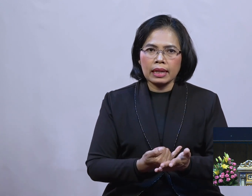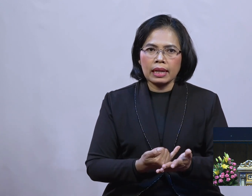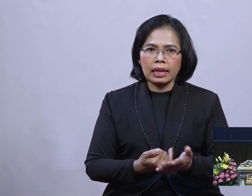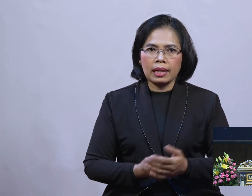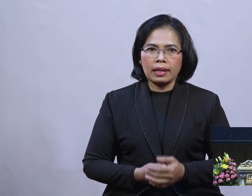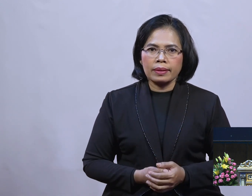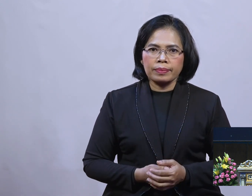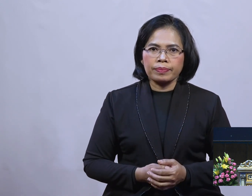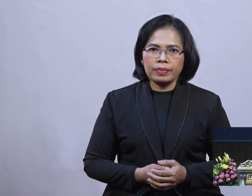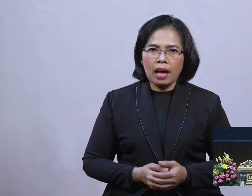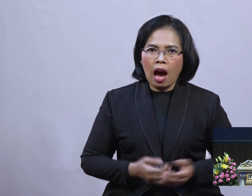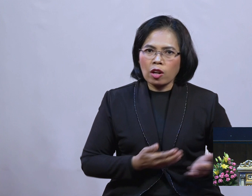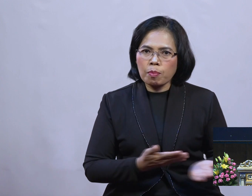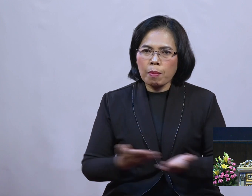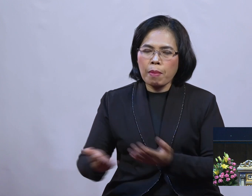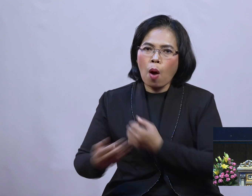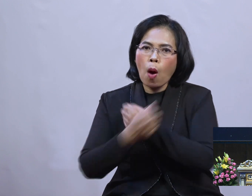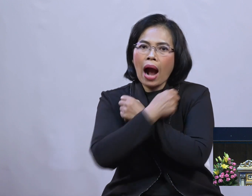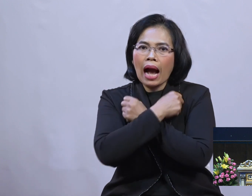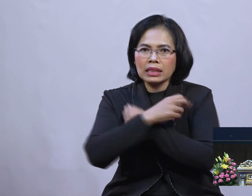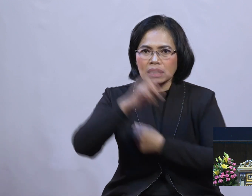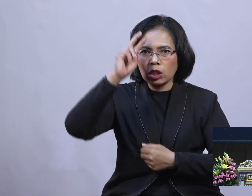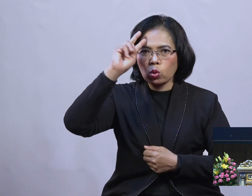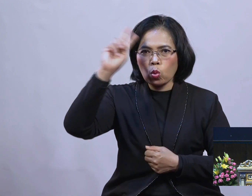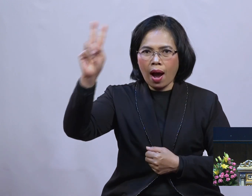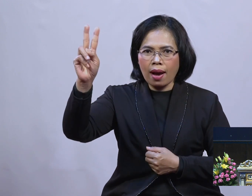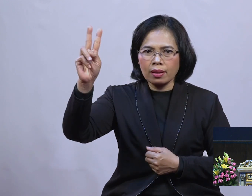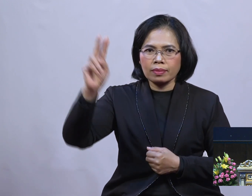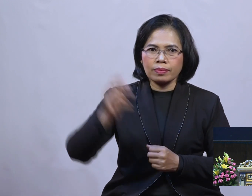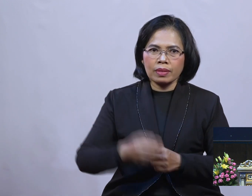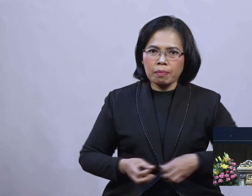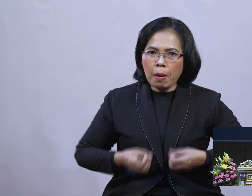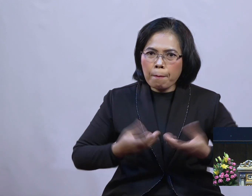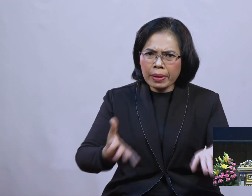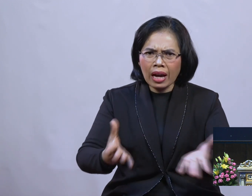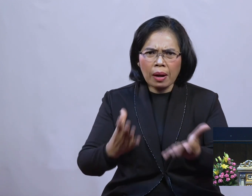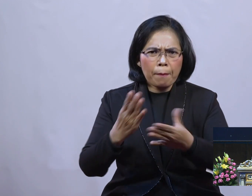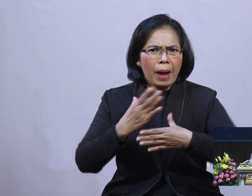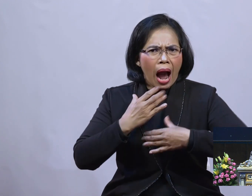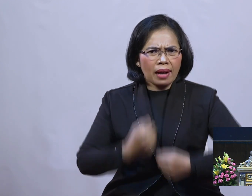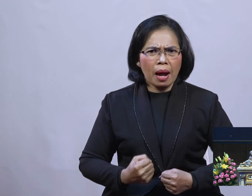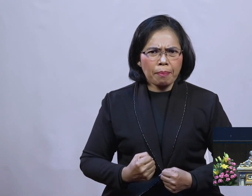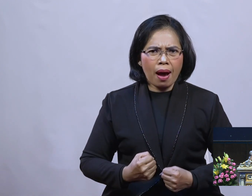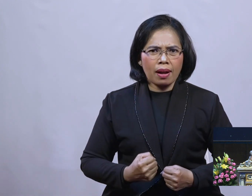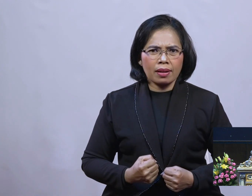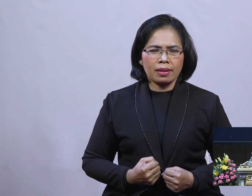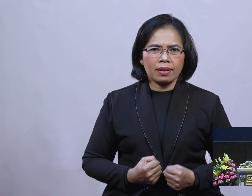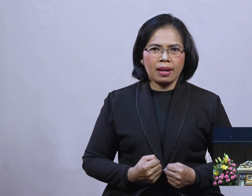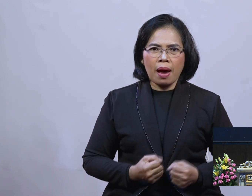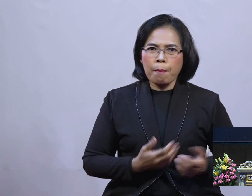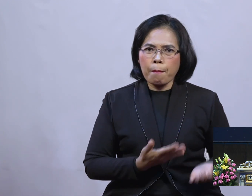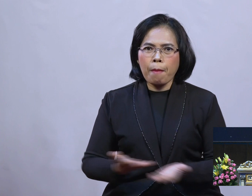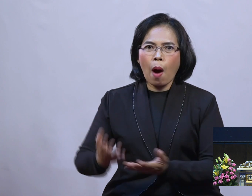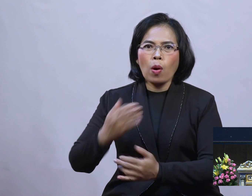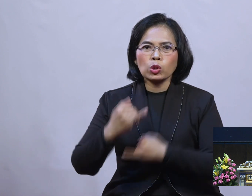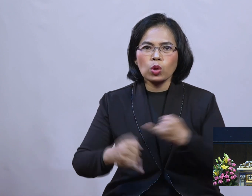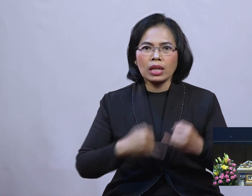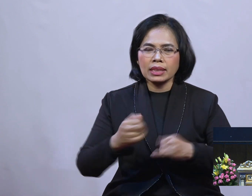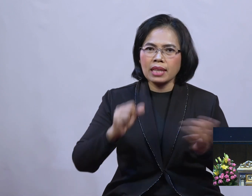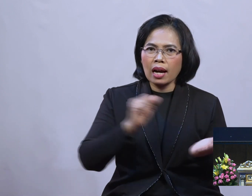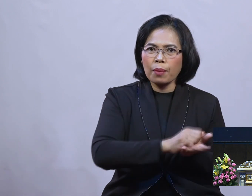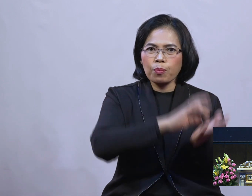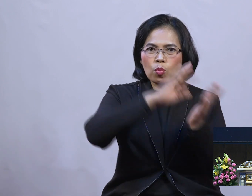jadi hambarnya dimanapun saya ada files membawa kasih Tuhan dimanapun saya ada sel-sel memberi pengharapan dimanapun saya ada seharus membawa sukacita